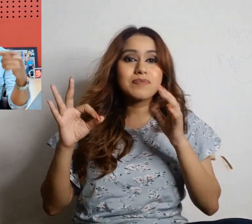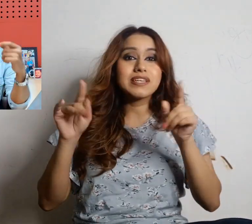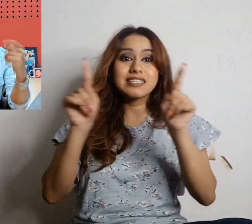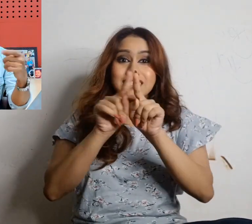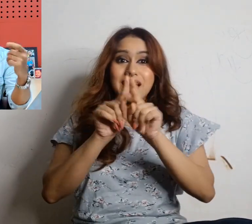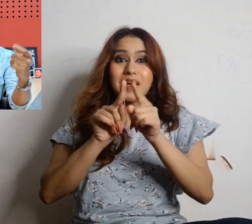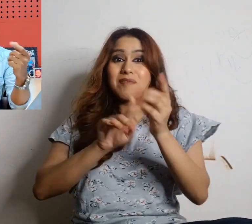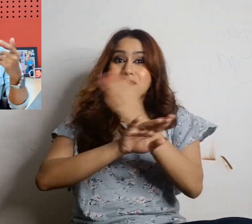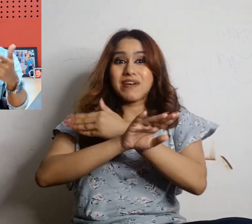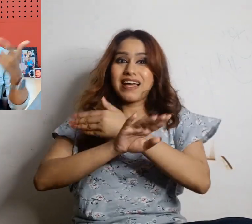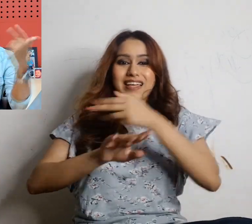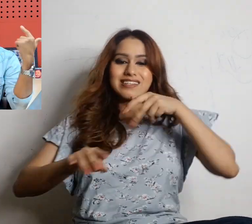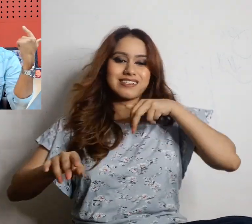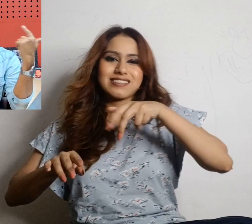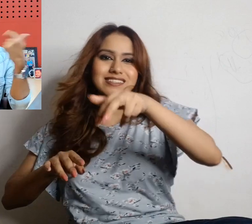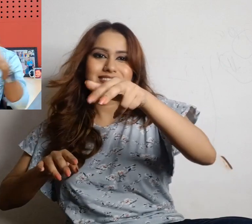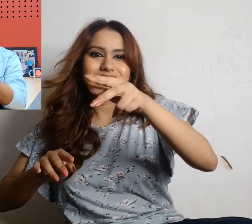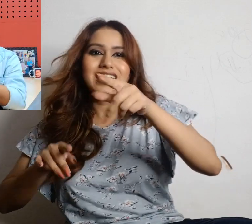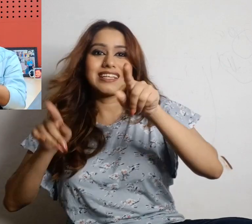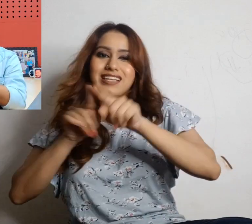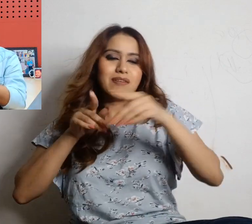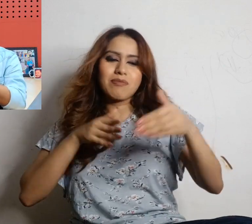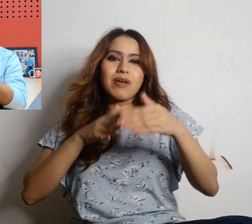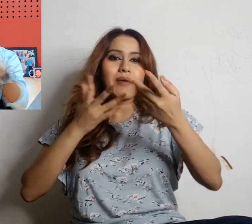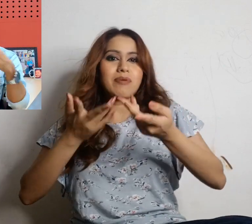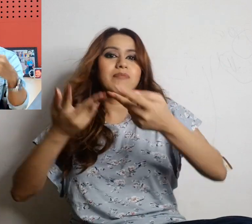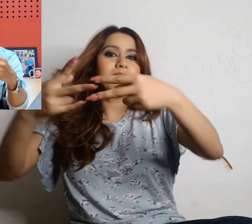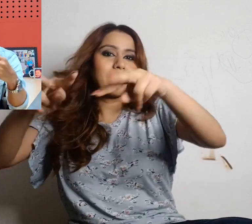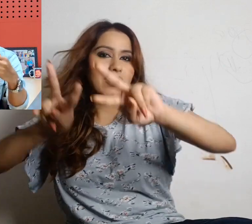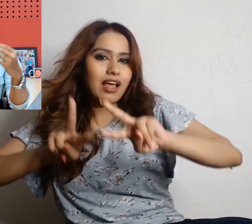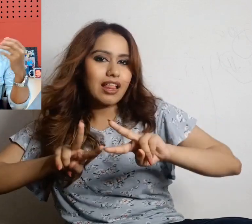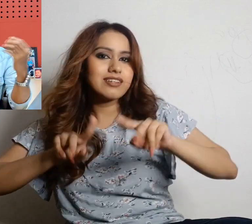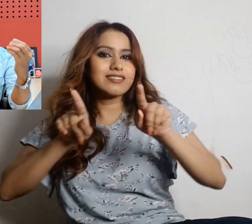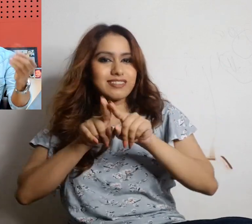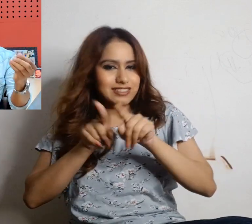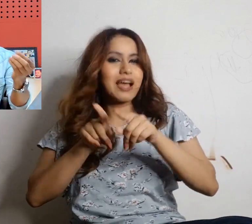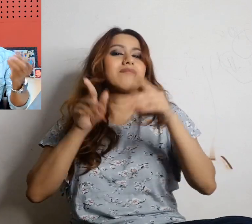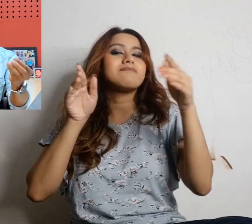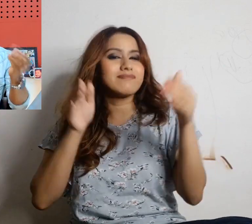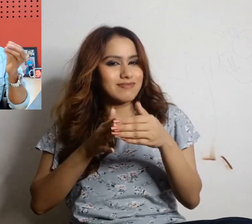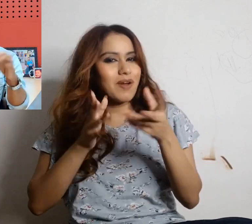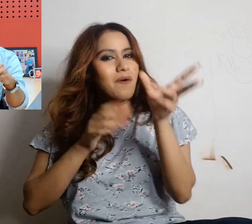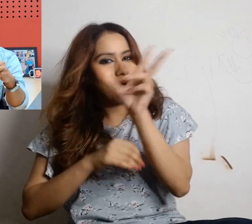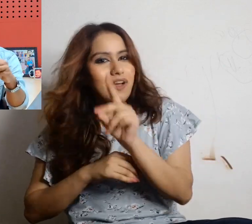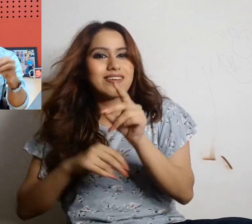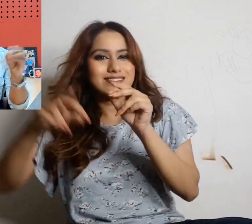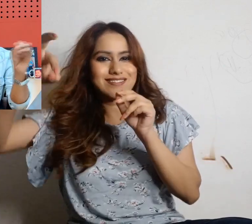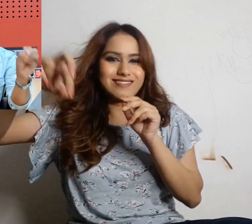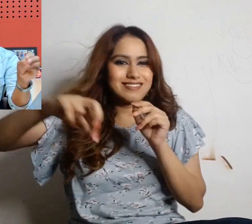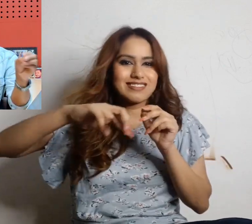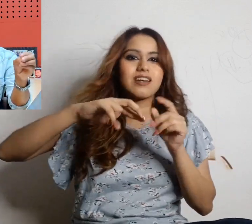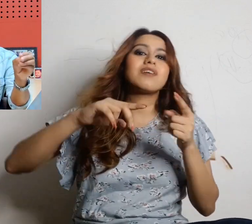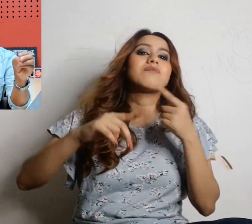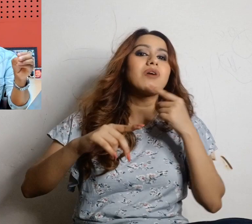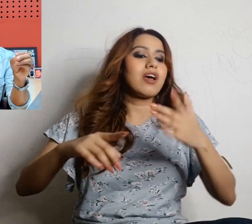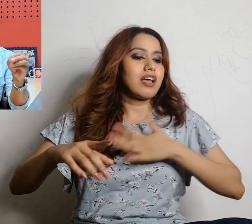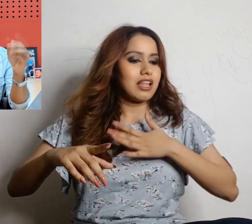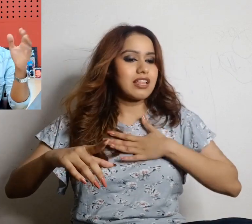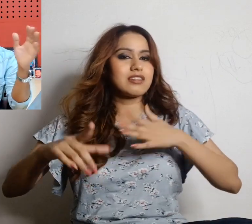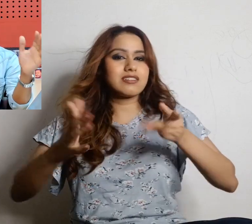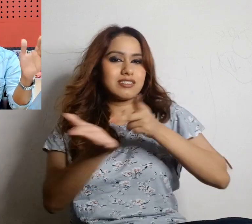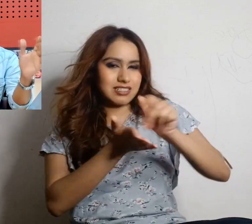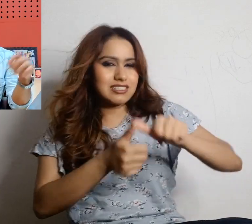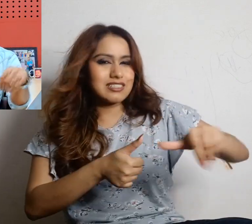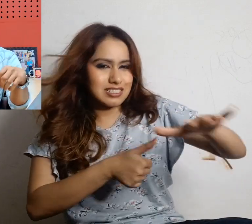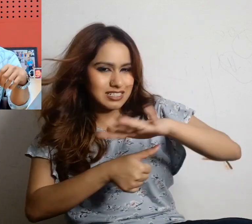वापस आ रहा था तो उन सब लोगों से मिला जो पिछली बार मिले थे, और अब की बार इसे लगा कि इन लोगों की मदद करता हूं। इन्होंने मुझे भोजन करवाया था, अपने यहाँ रुकवाया था, तो